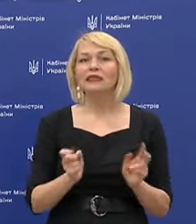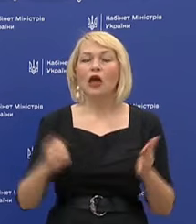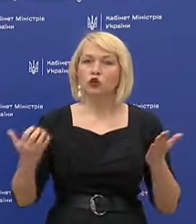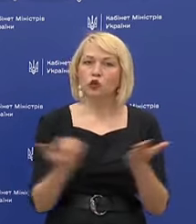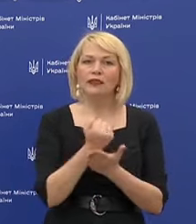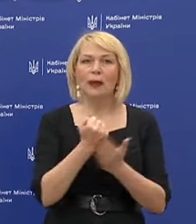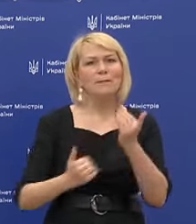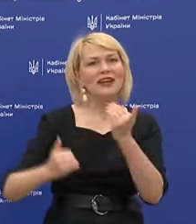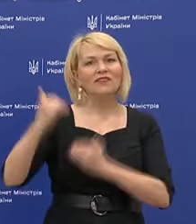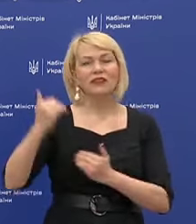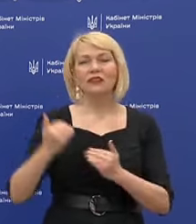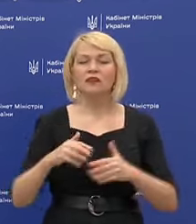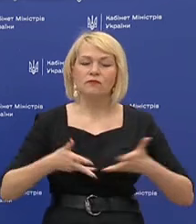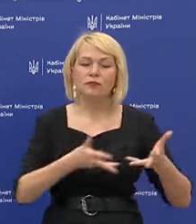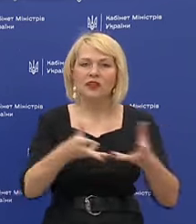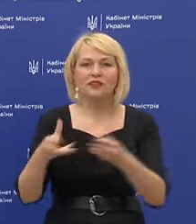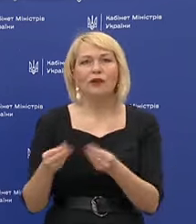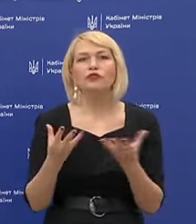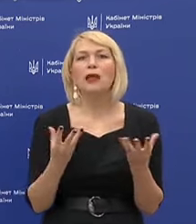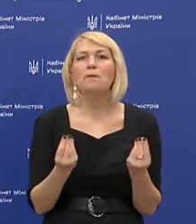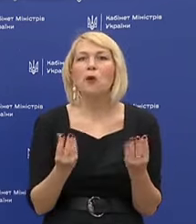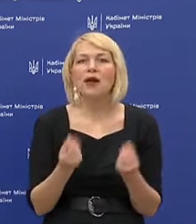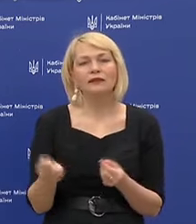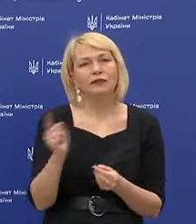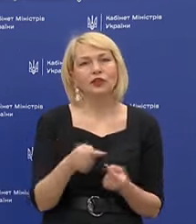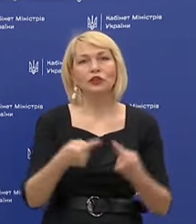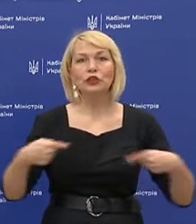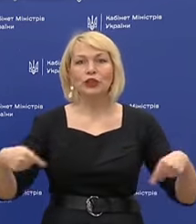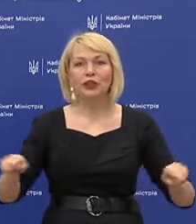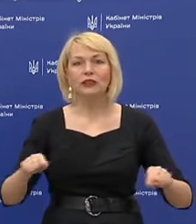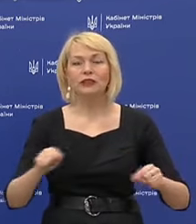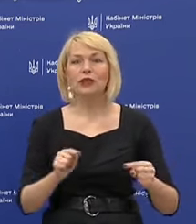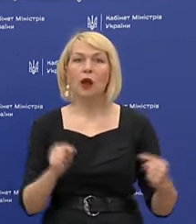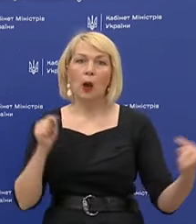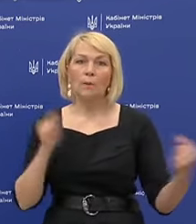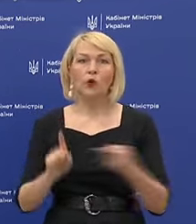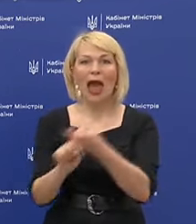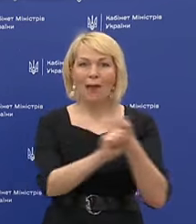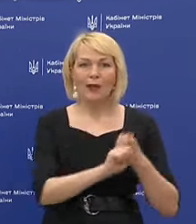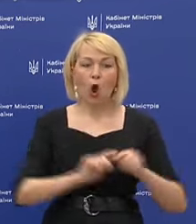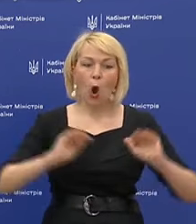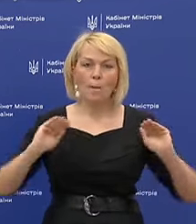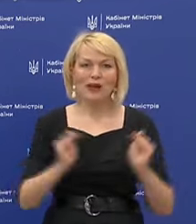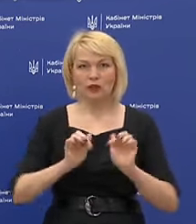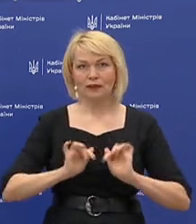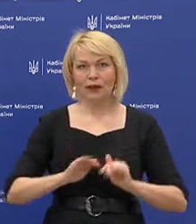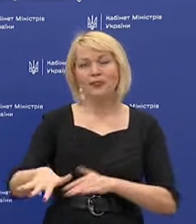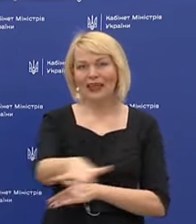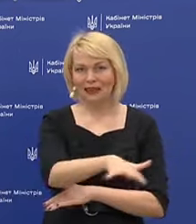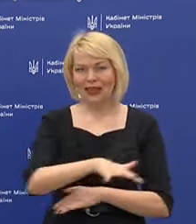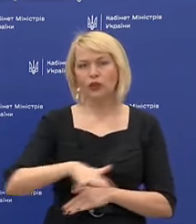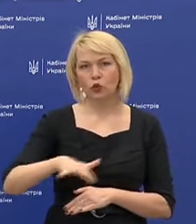досягнення або перевищення яких впливають на пом'якшення тих чи інших протиепідемічних обмежувальних заходів на